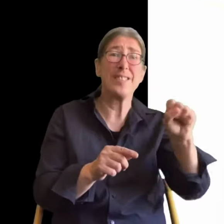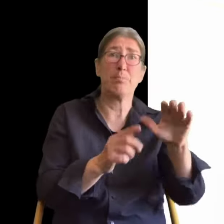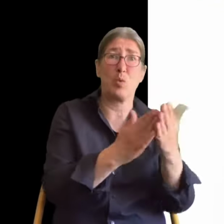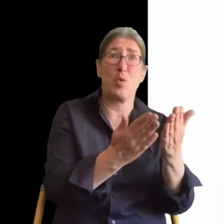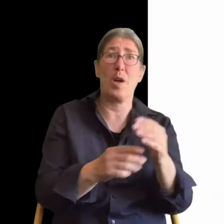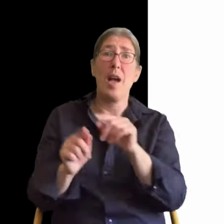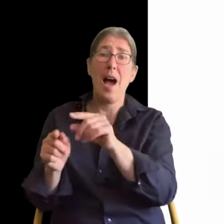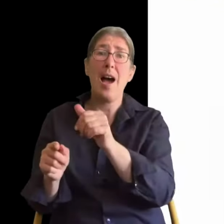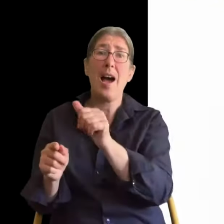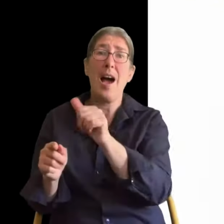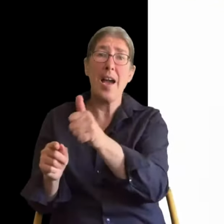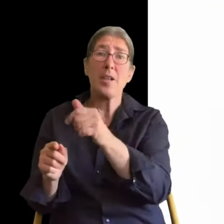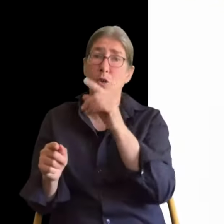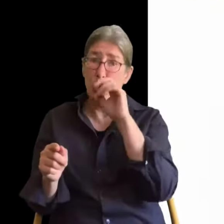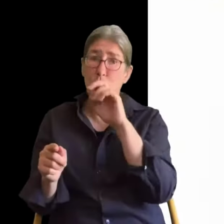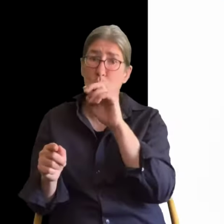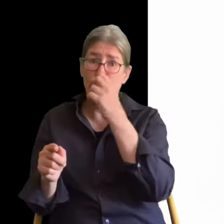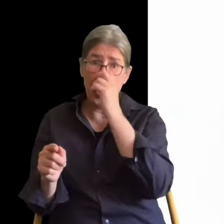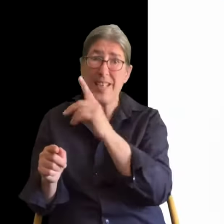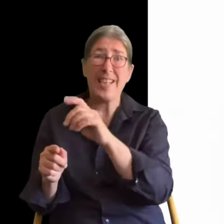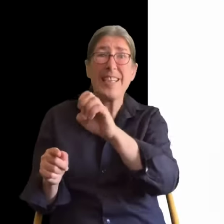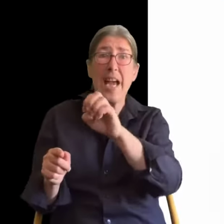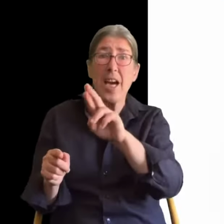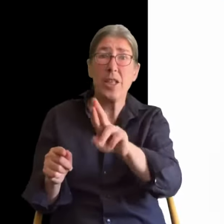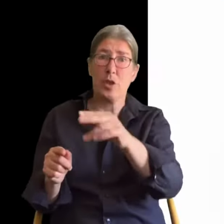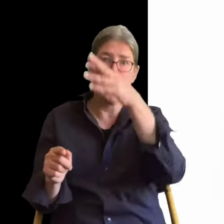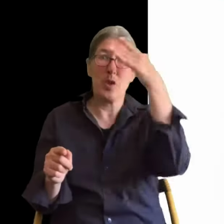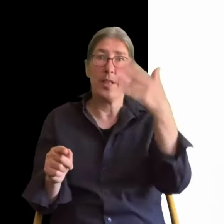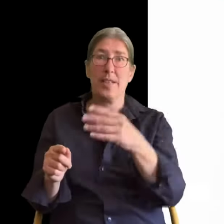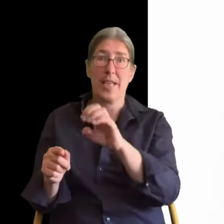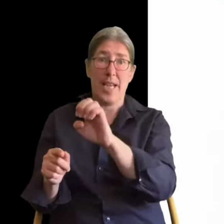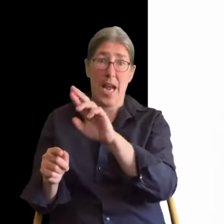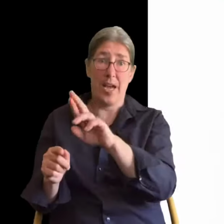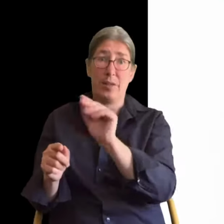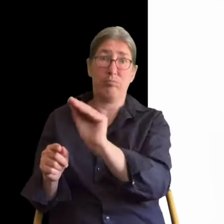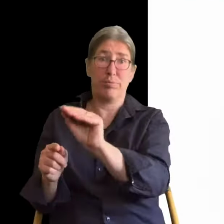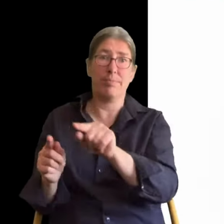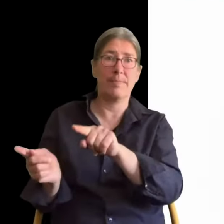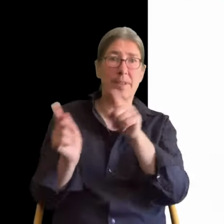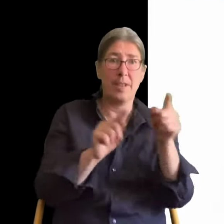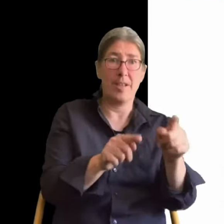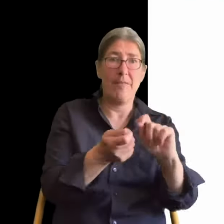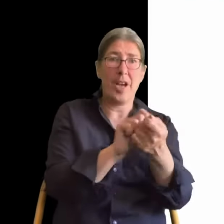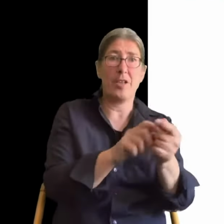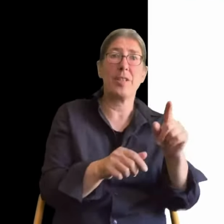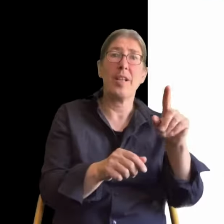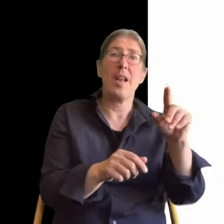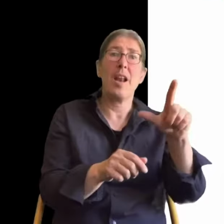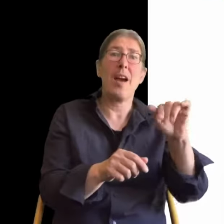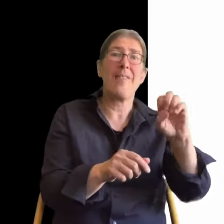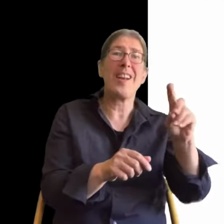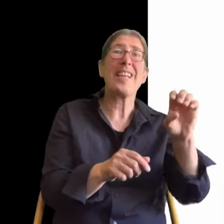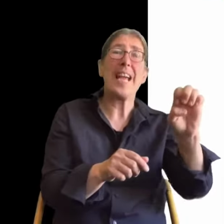Junge. Hier seht ihr die Veränderung, neugieriger Junge und